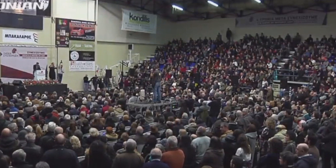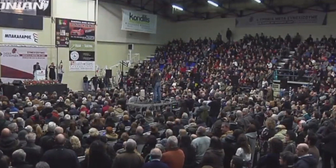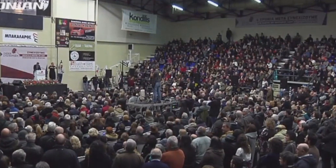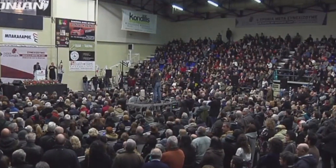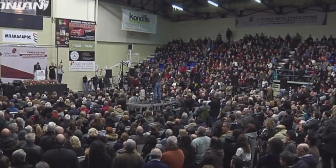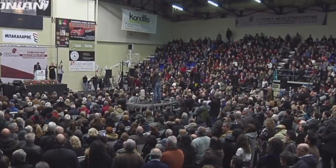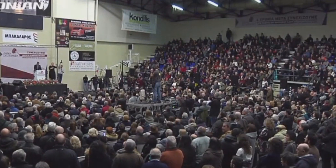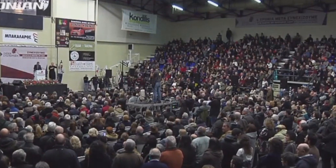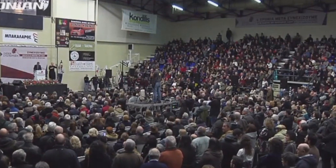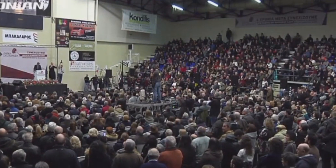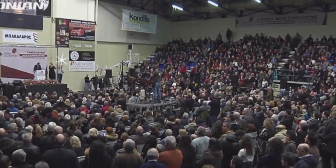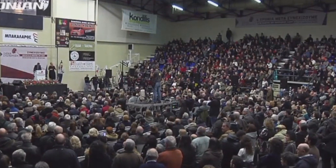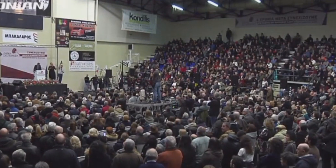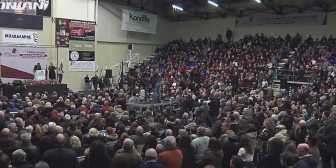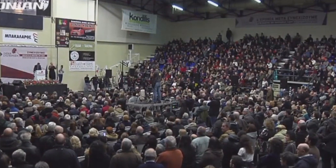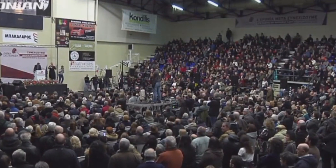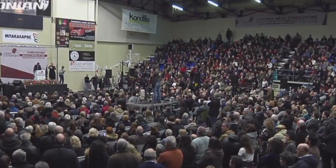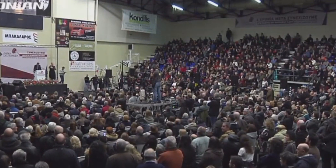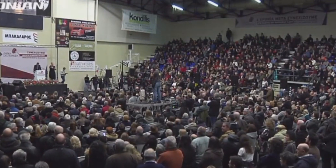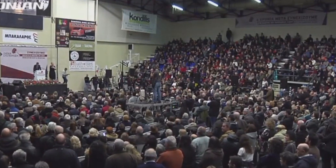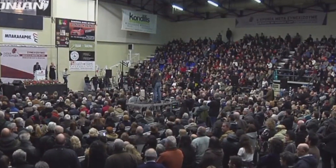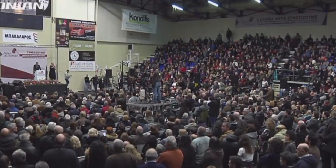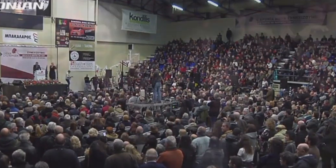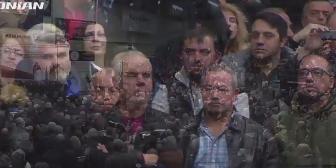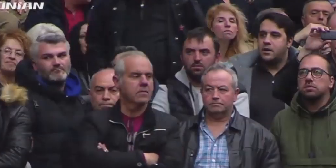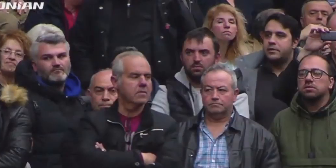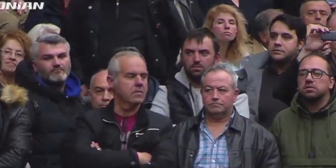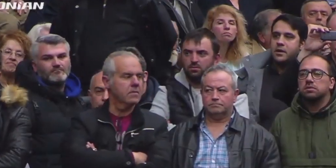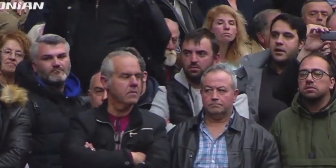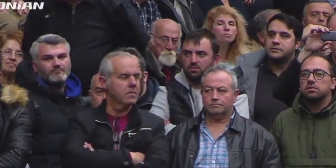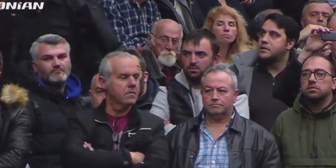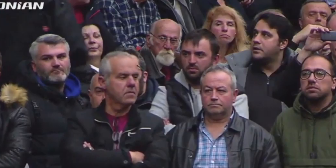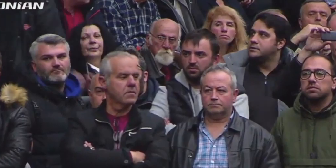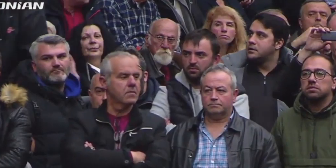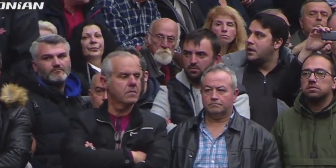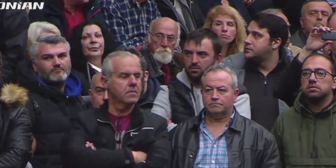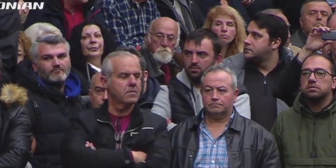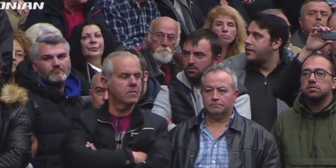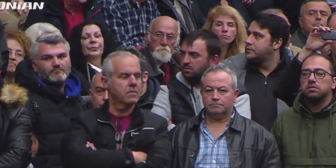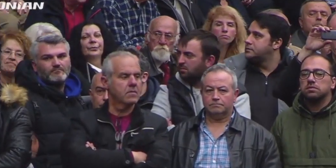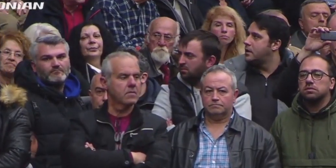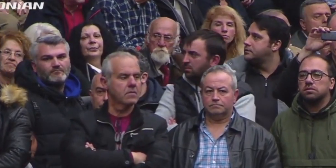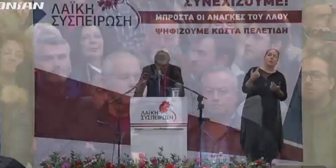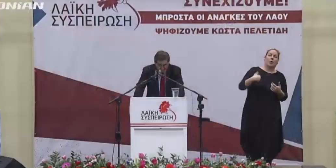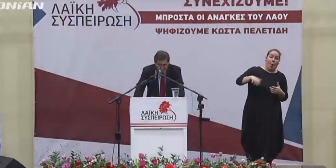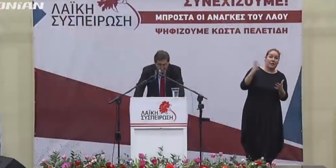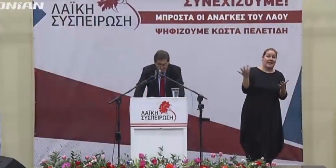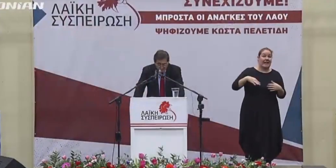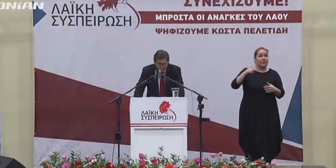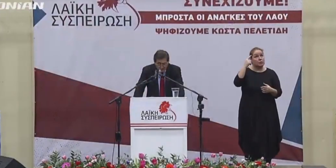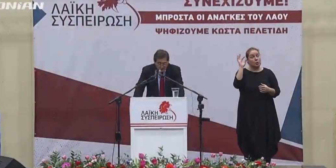κυβερνώντες, διάφορους τοπικούς υποτακτικούς σε υποχώρηση από αρχικές επιλογές.